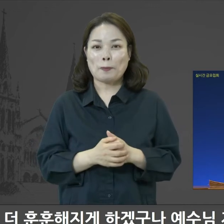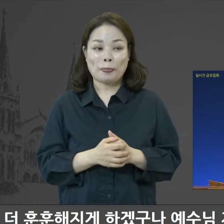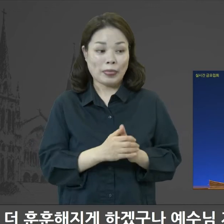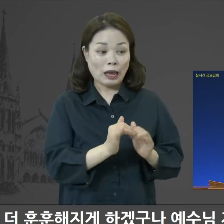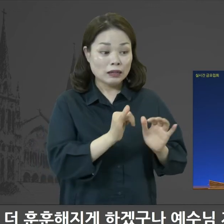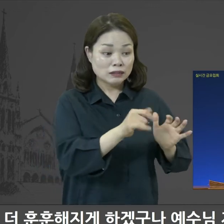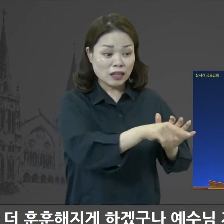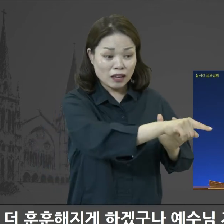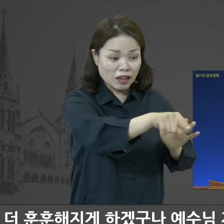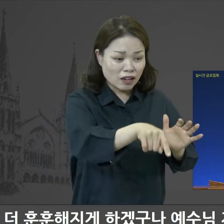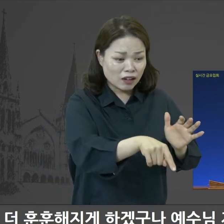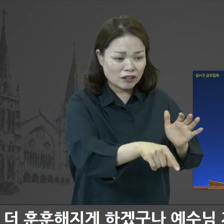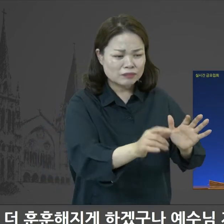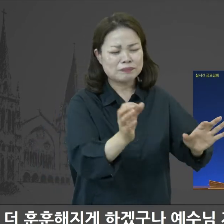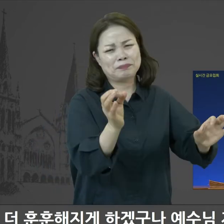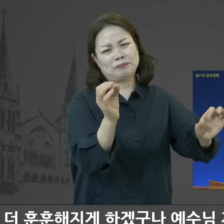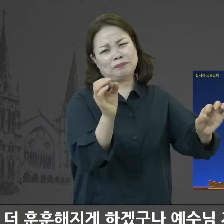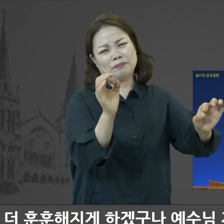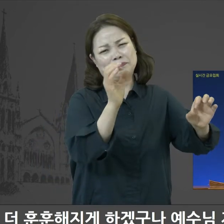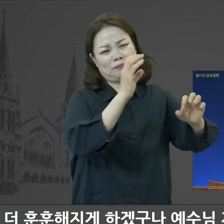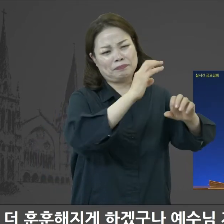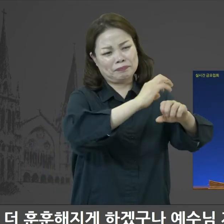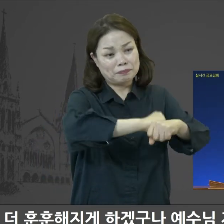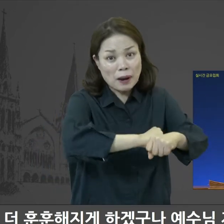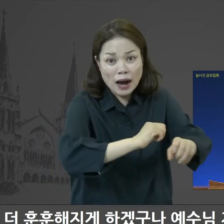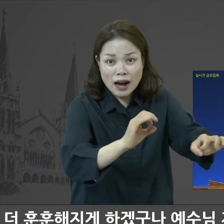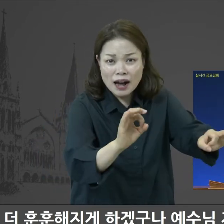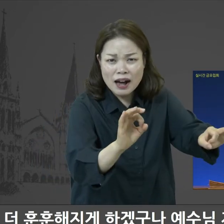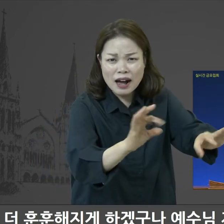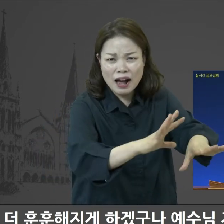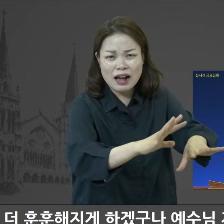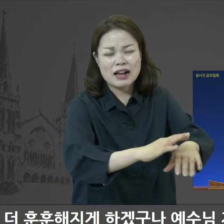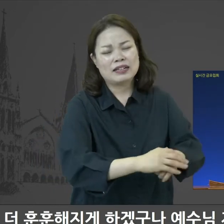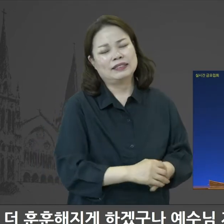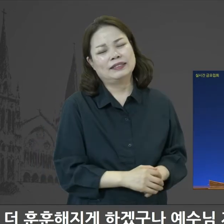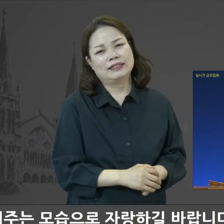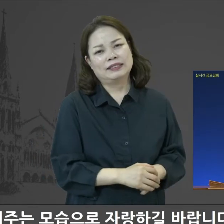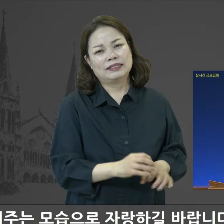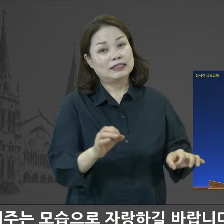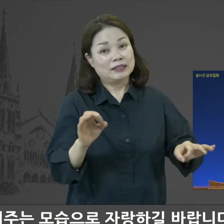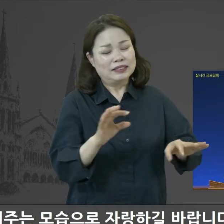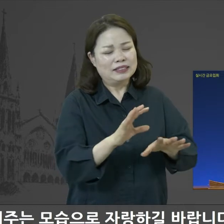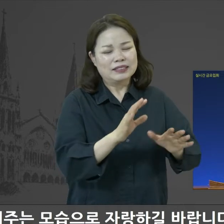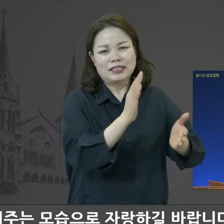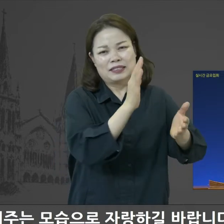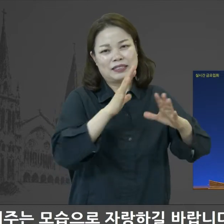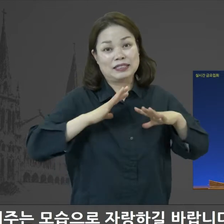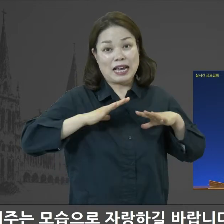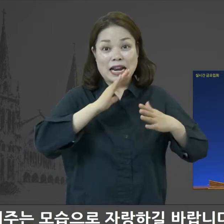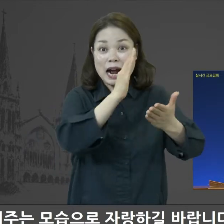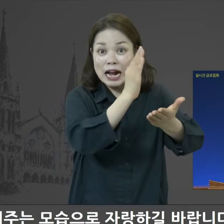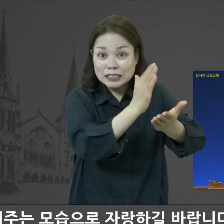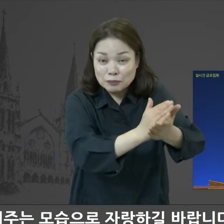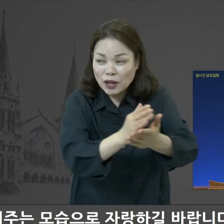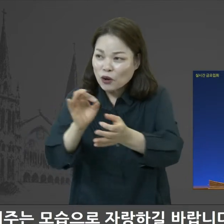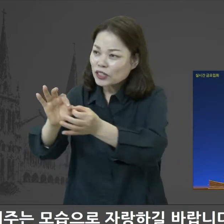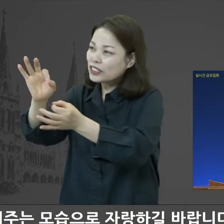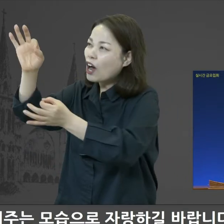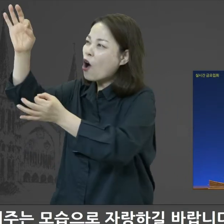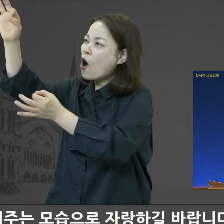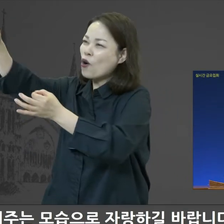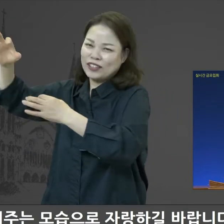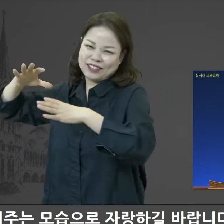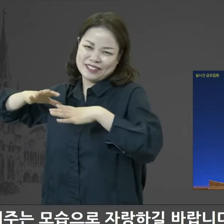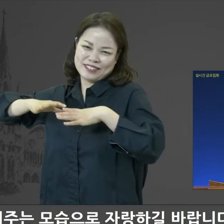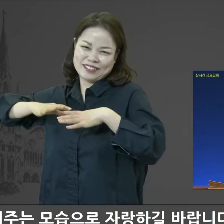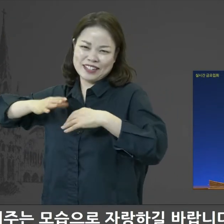세상의 것들은 다 쇠잔해진다고 얘기하는 거죠. 한시적이라고 얘기합니다. 한시적인 것 자랑하지 말고 영원한 것